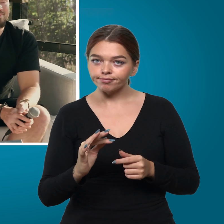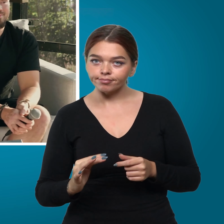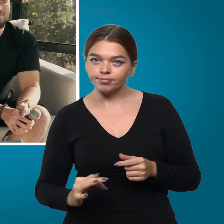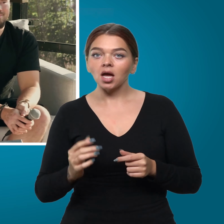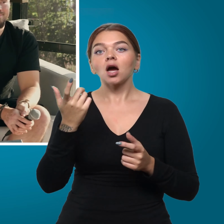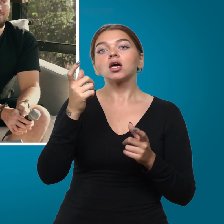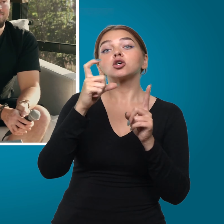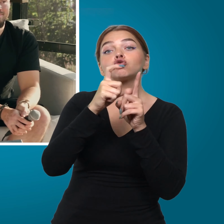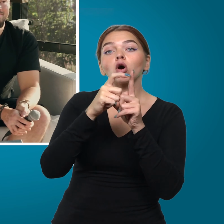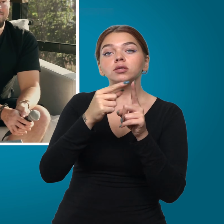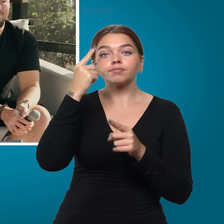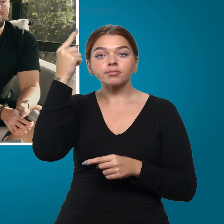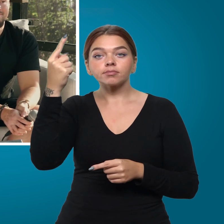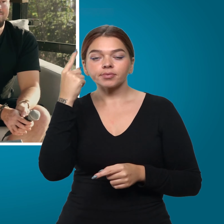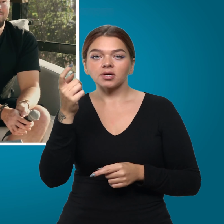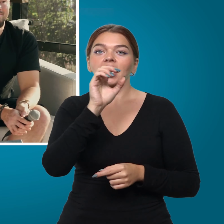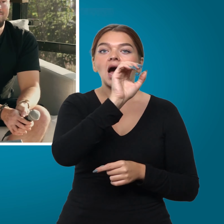abecelės raidės